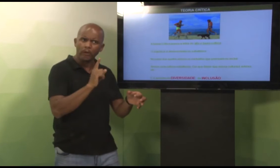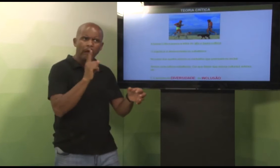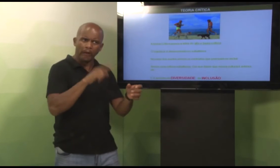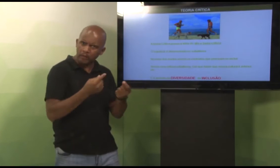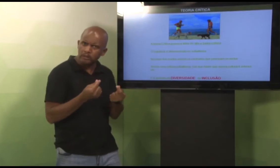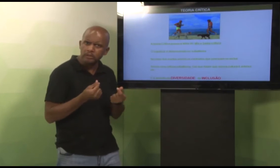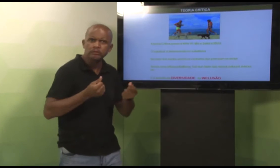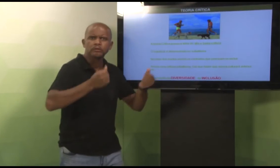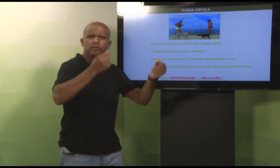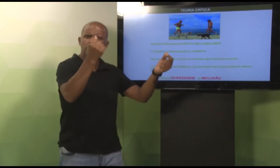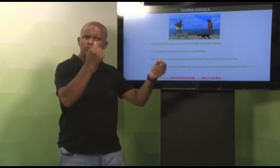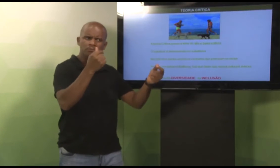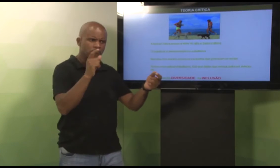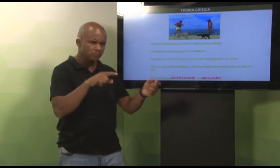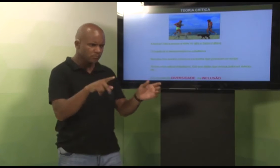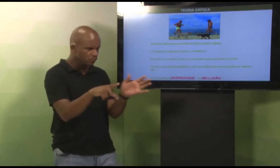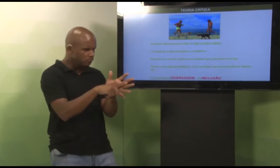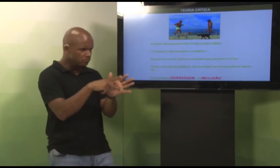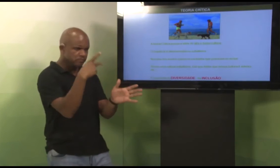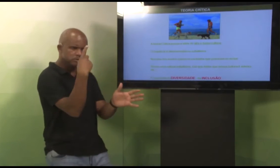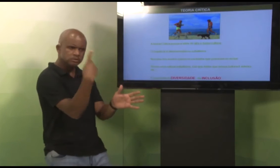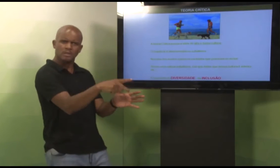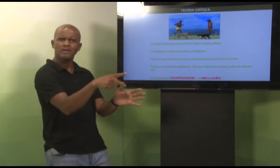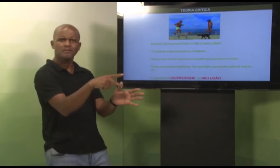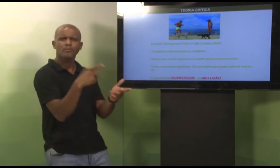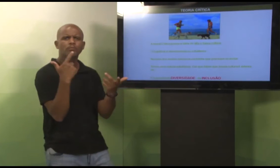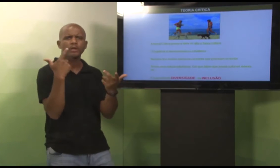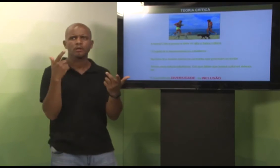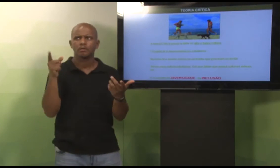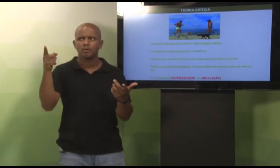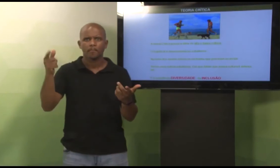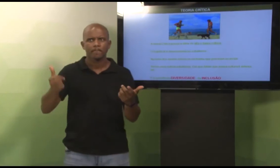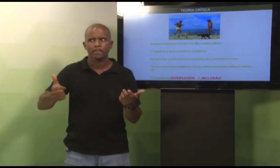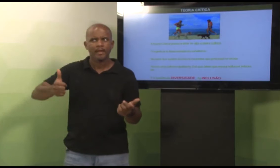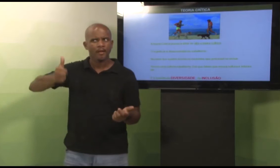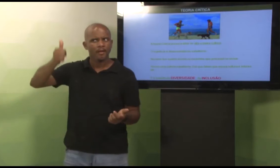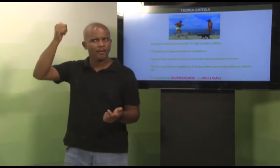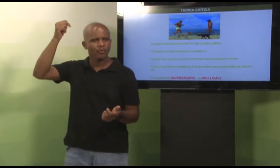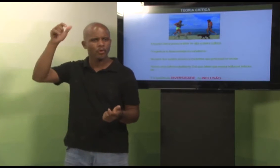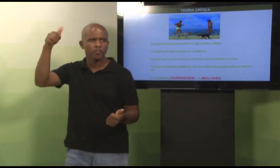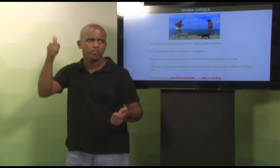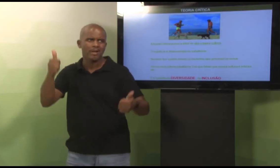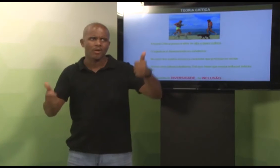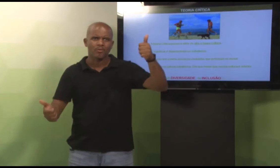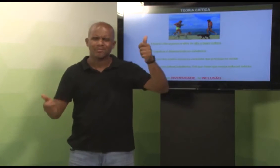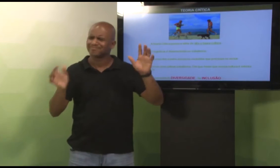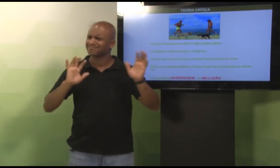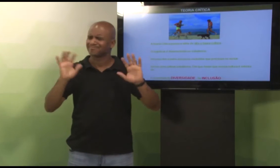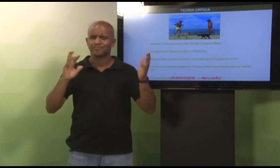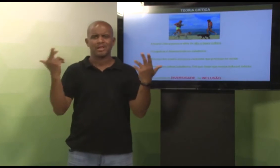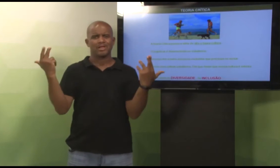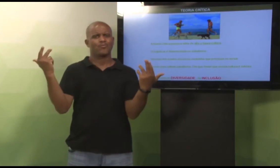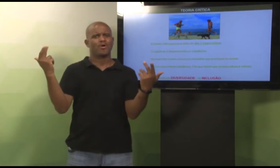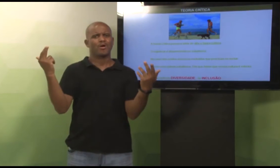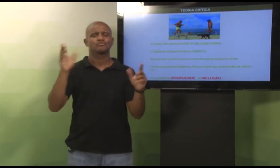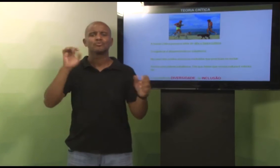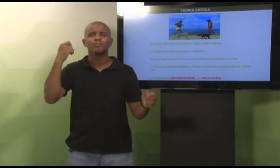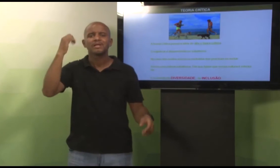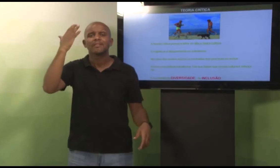minoritários também têm o seu valor, têm sua riqueza. Não podem ser subestimados. Um não é melhor que o outro.